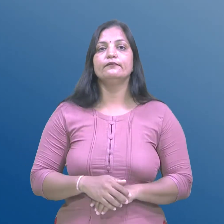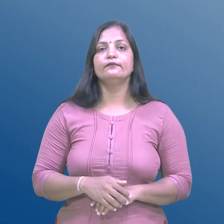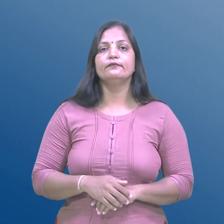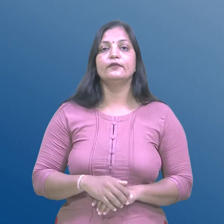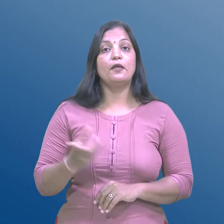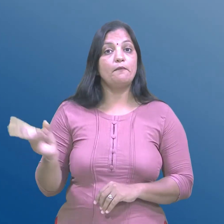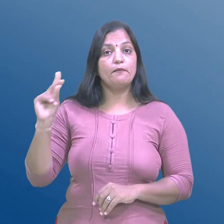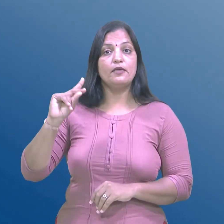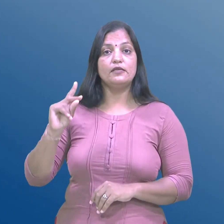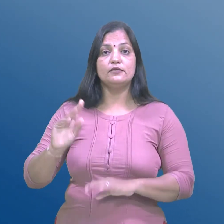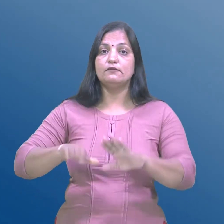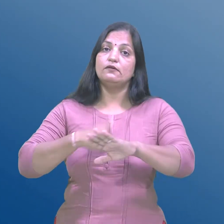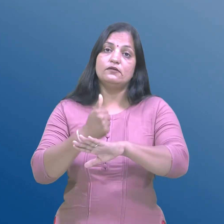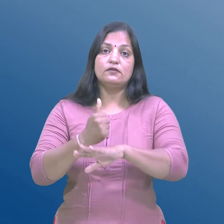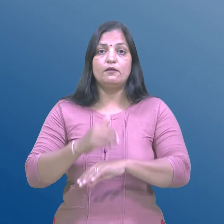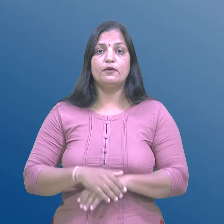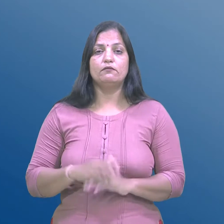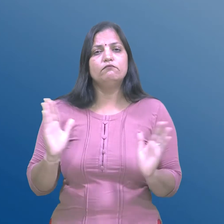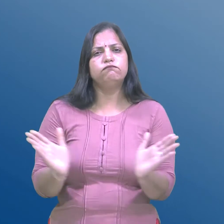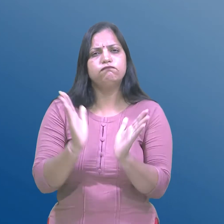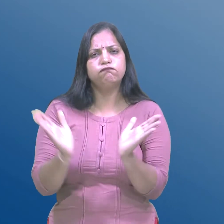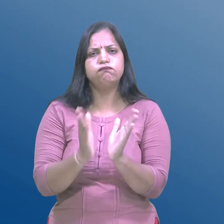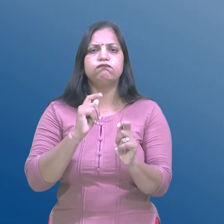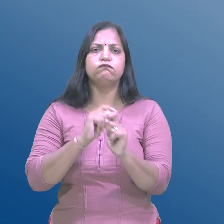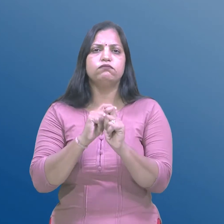પુનઃસ્થાપન અને અન્ય પ્રવૃત્તિઓ માટેનું સંસ્થાન.